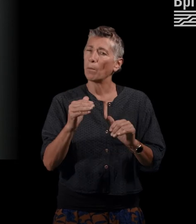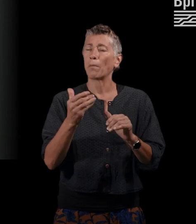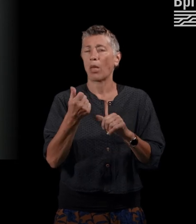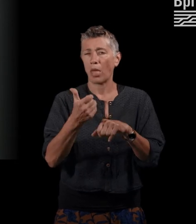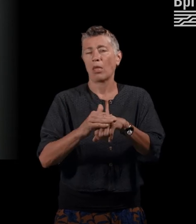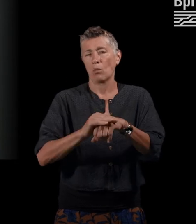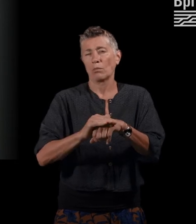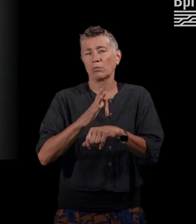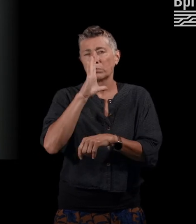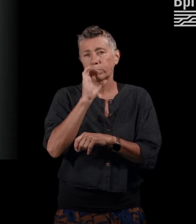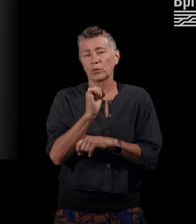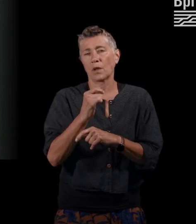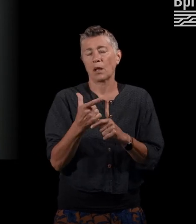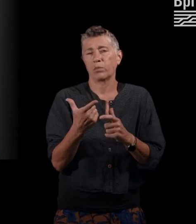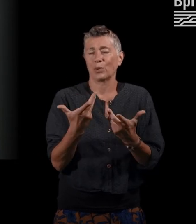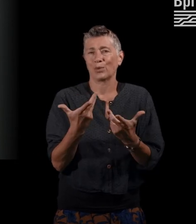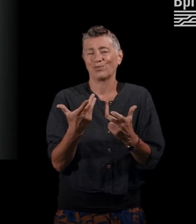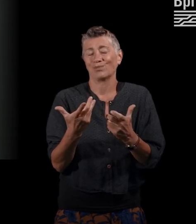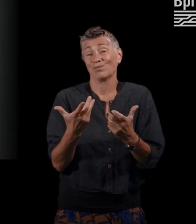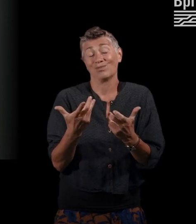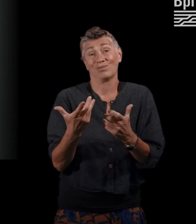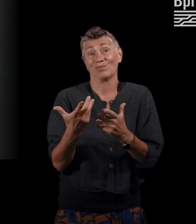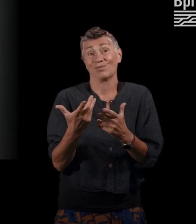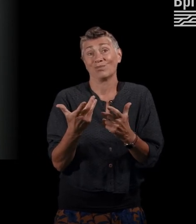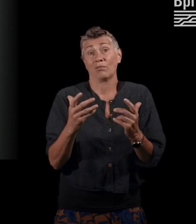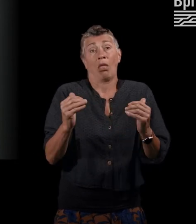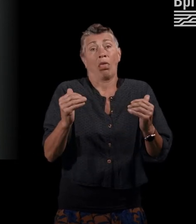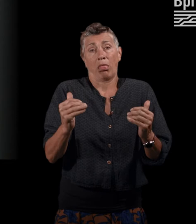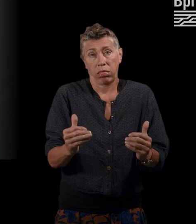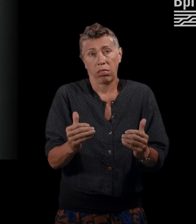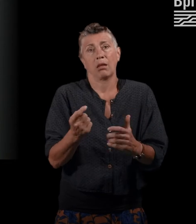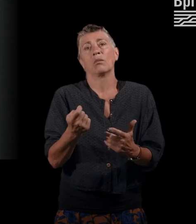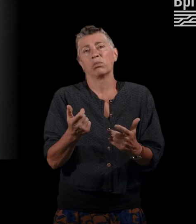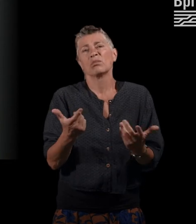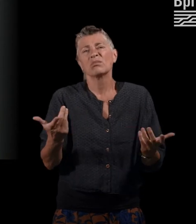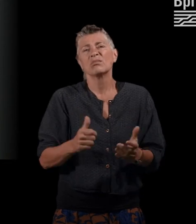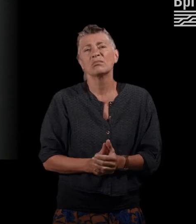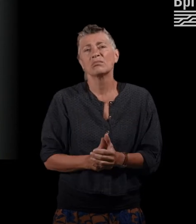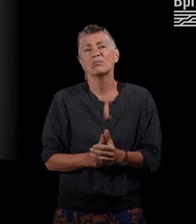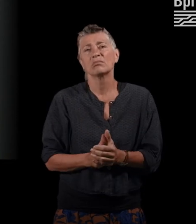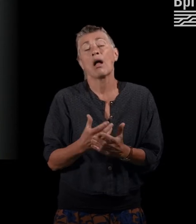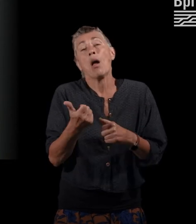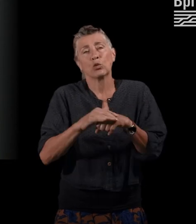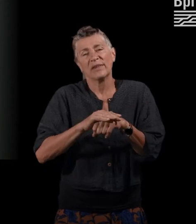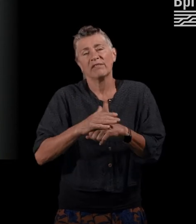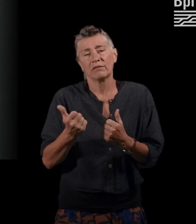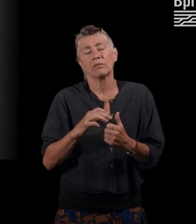c'est une des raisons qui a conduit à un début d'essoufflement de la révolution, une d'entre elles seulement.